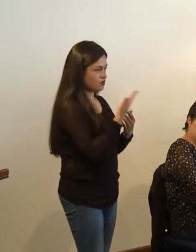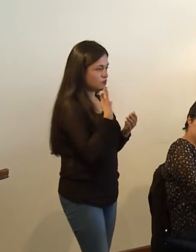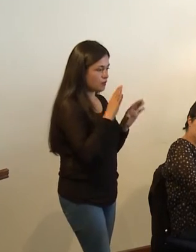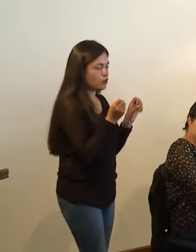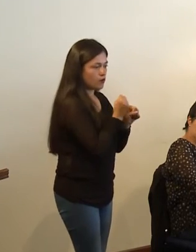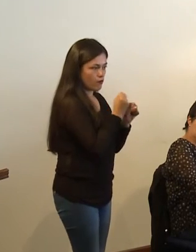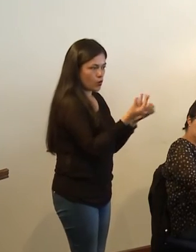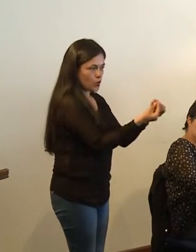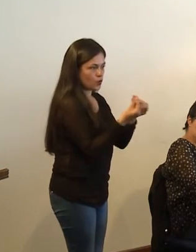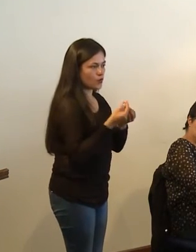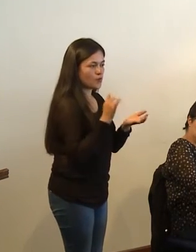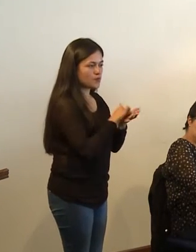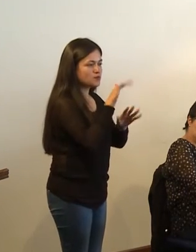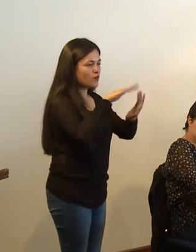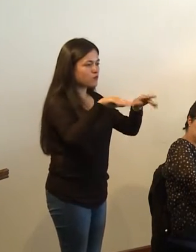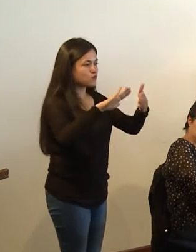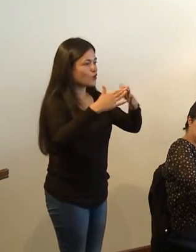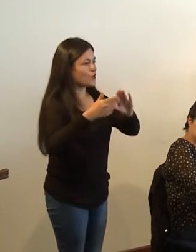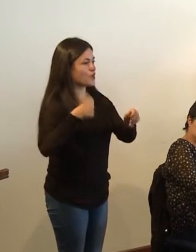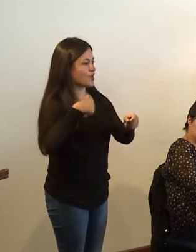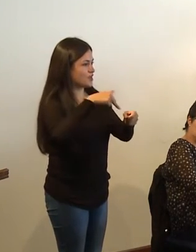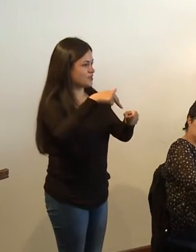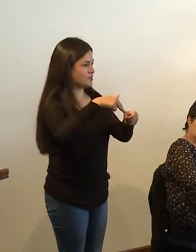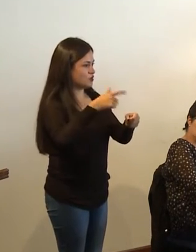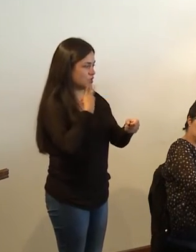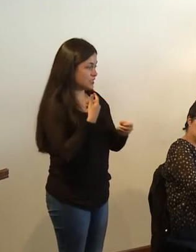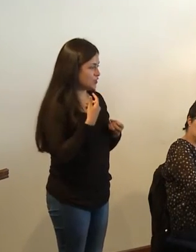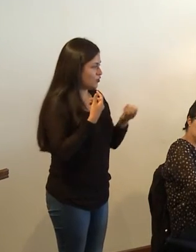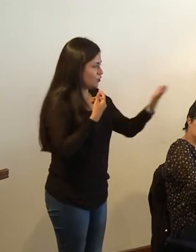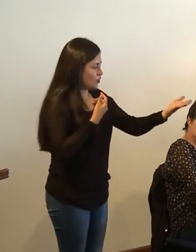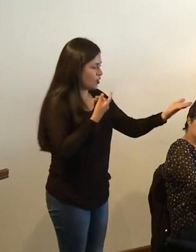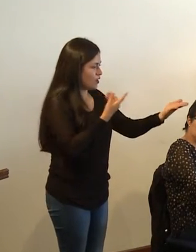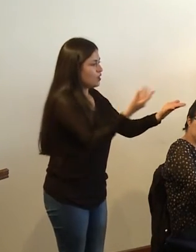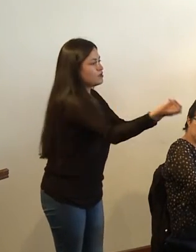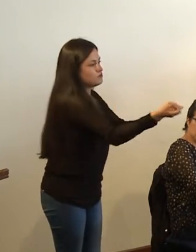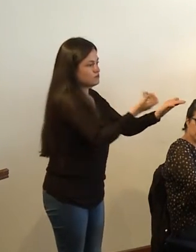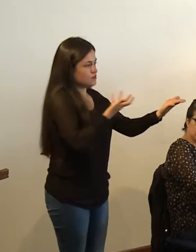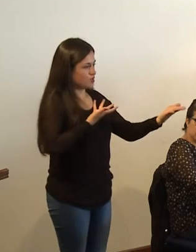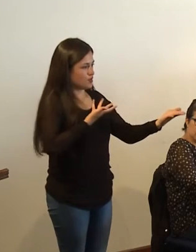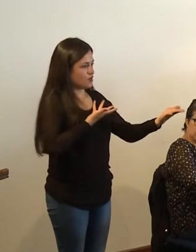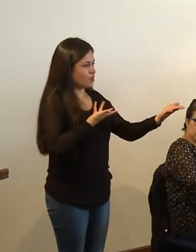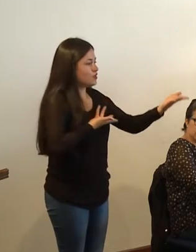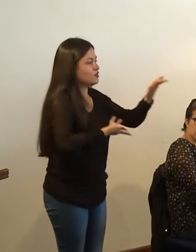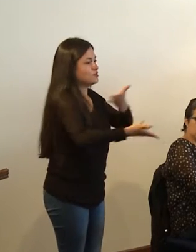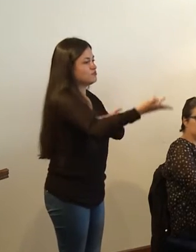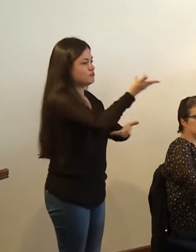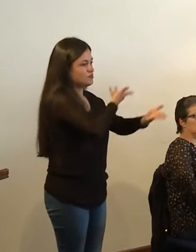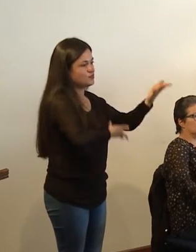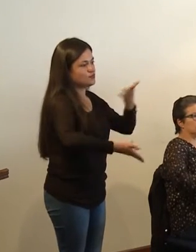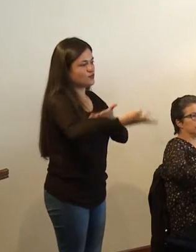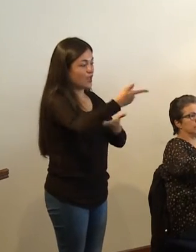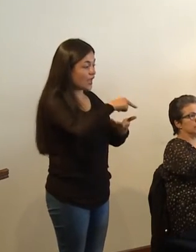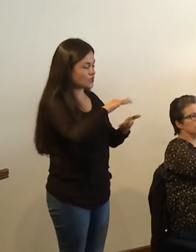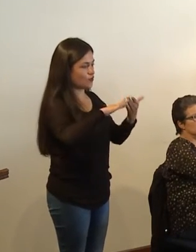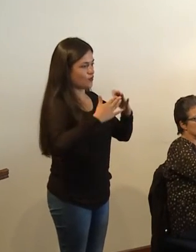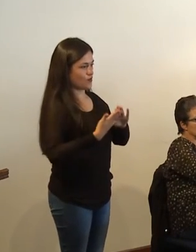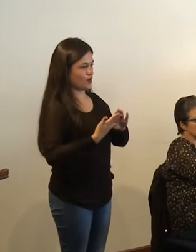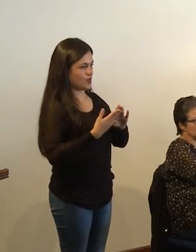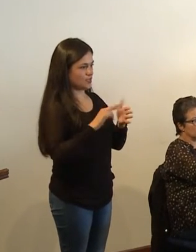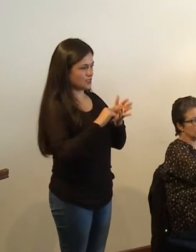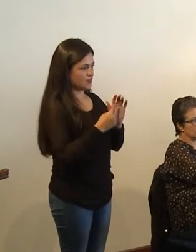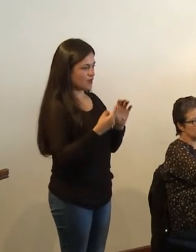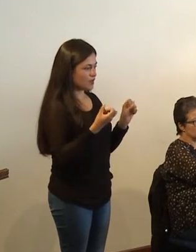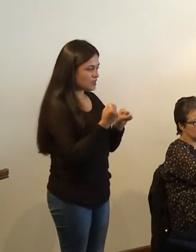pueblos ancestrales, cada uno se siente en deuda con ese conjunto de la población y entonces lo que hace comunidad es ese